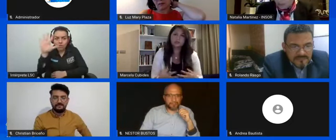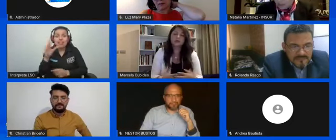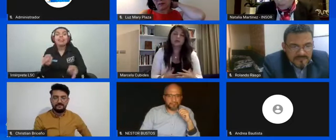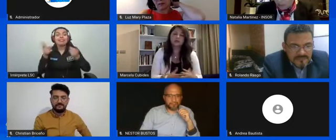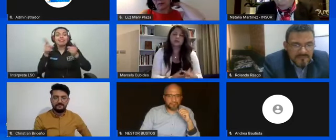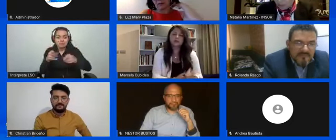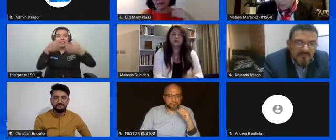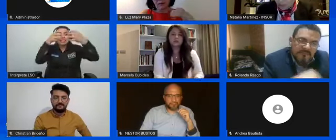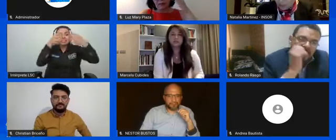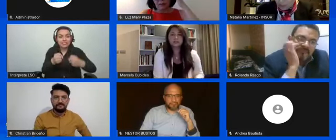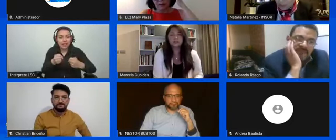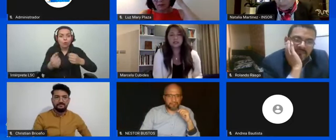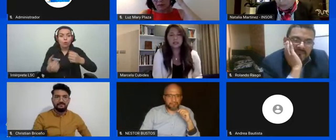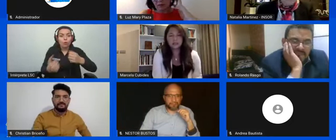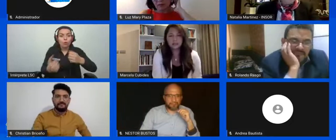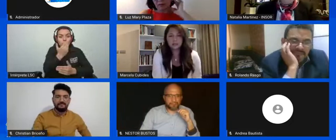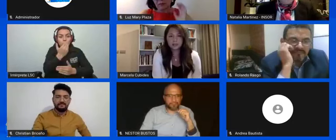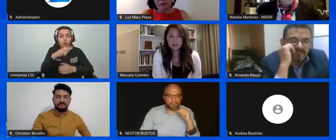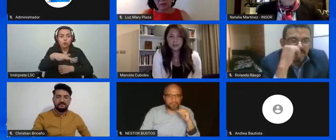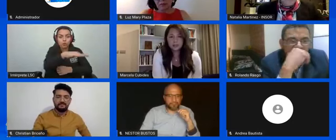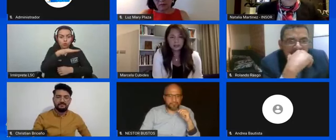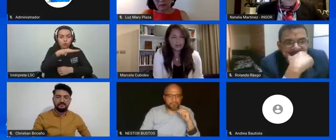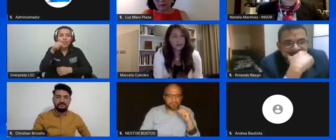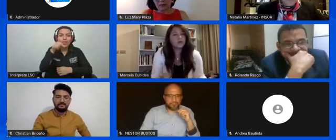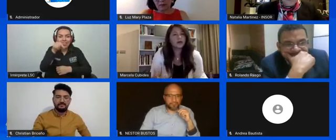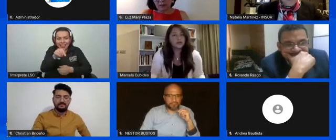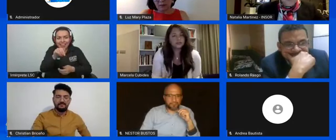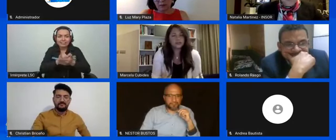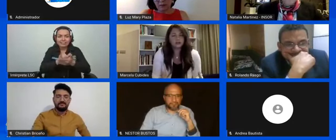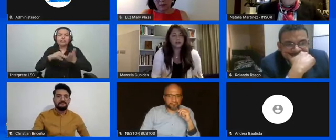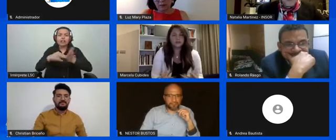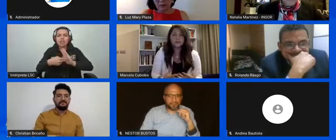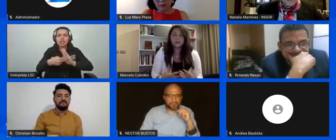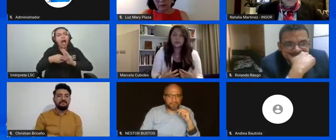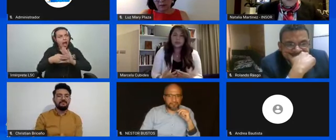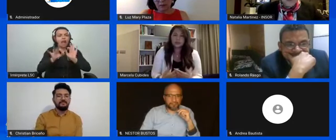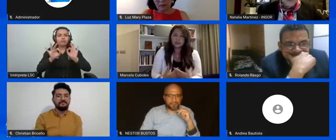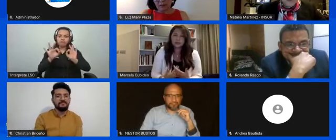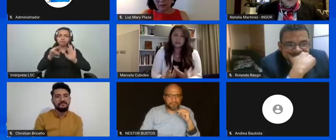cuenta con todas las condiciones reales para el adecuado desarrollo.